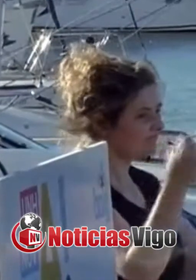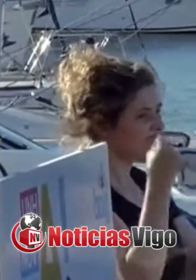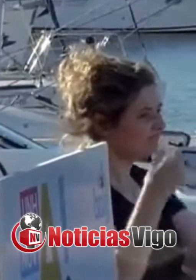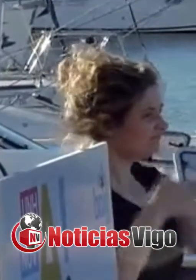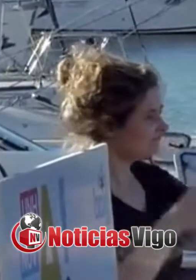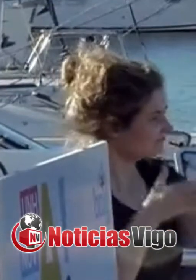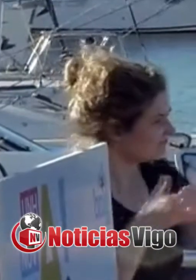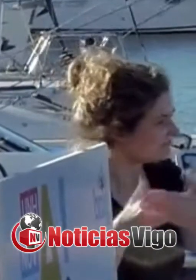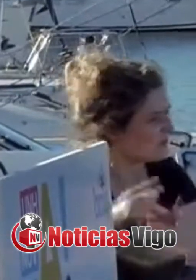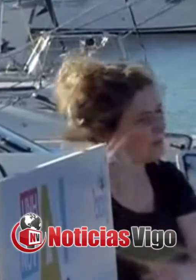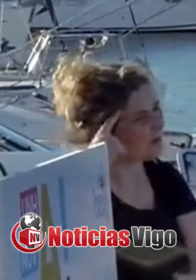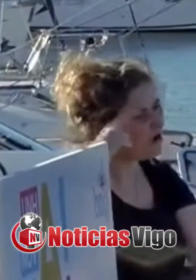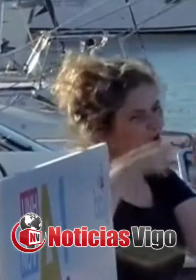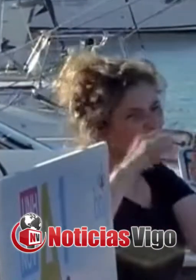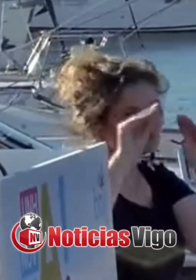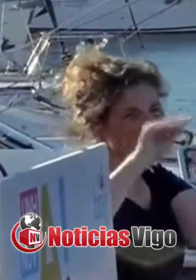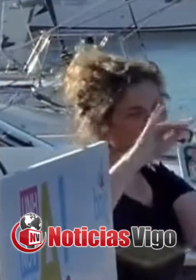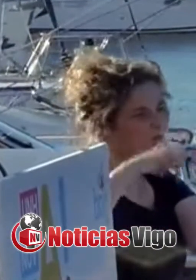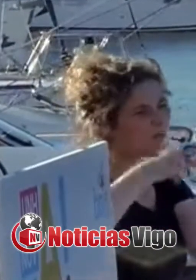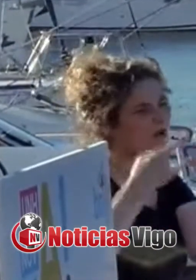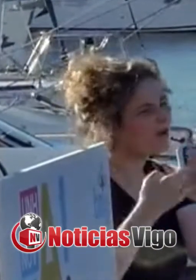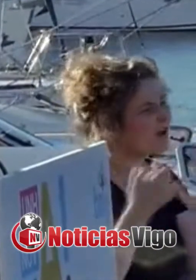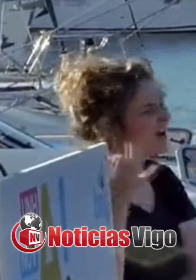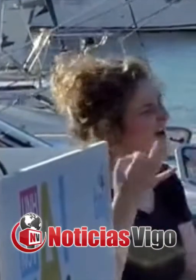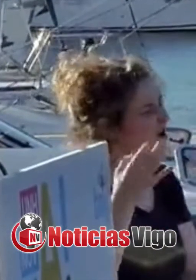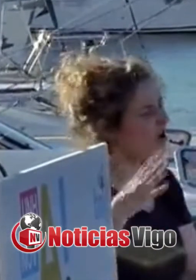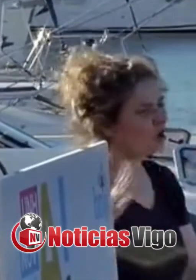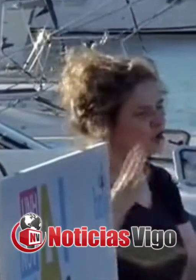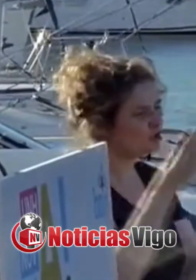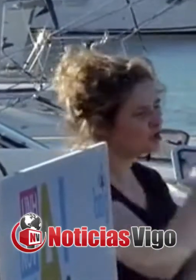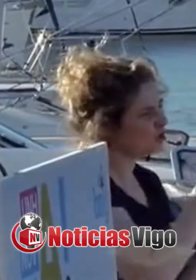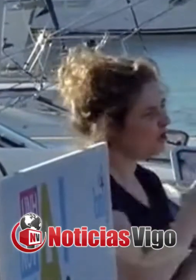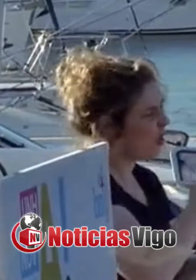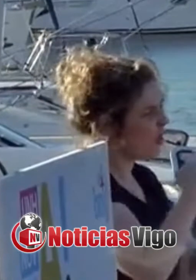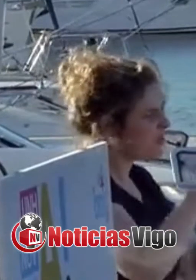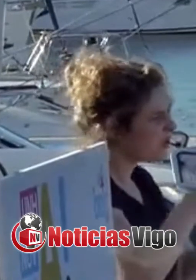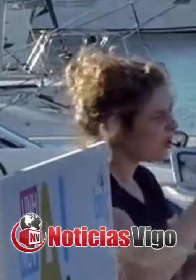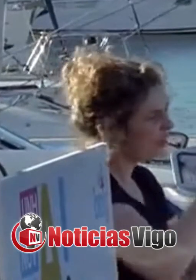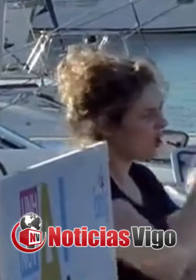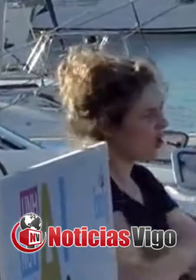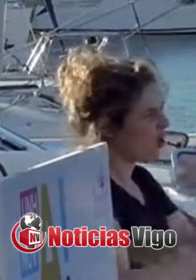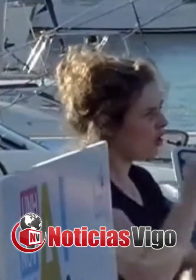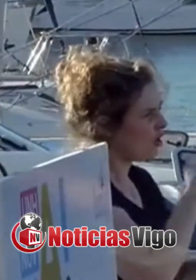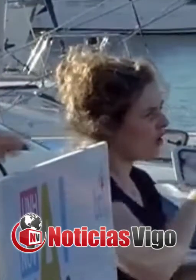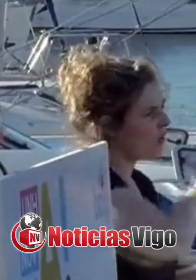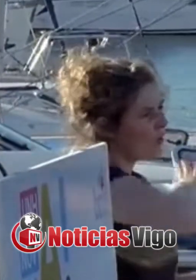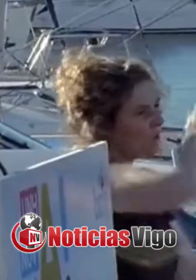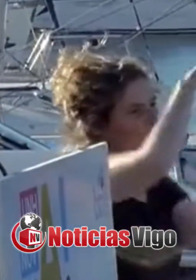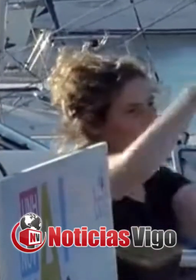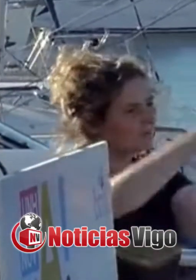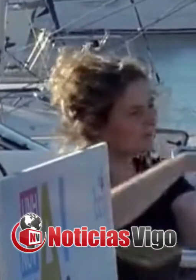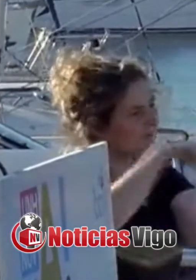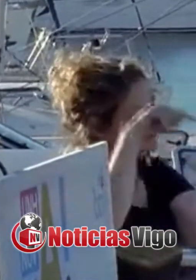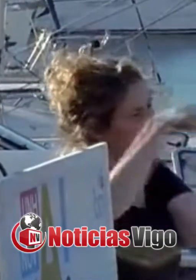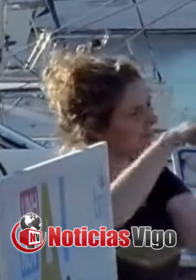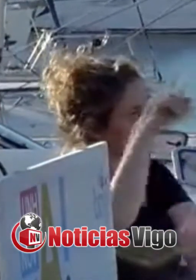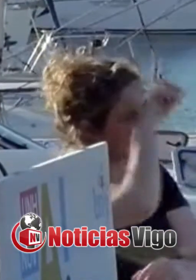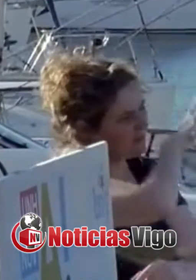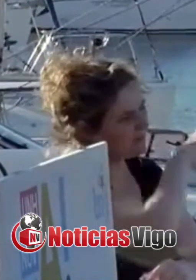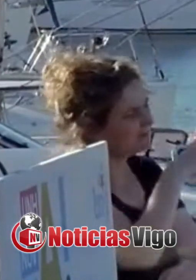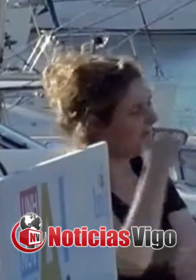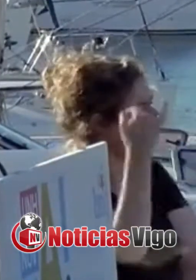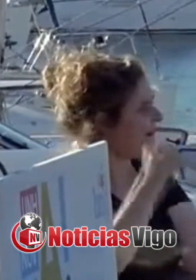para eles o seu proxecto consiste en concentrar todo o poder político e económico en Madrid. E por eso para eles